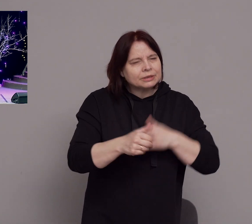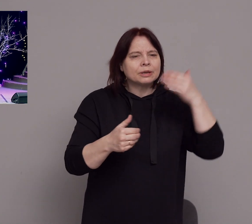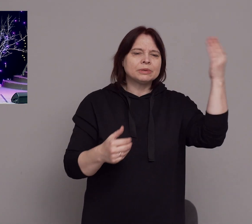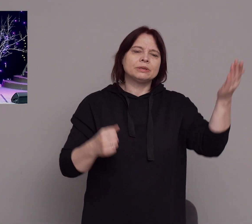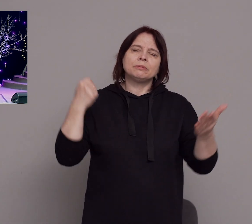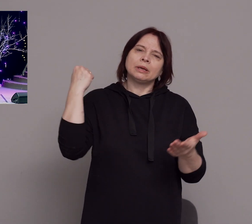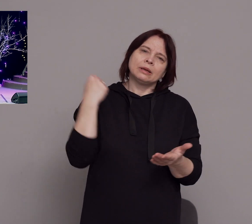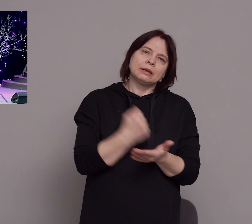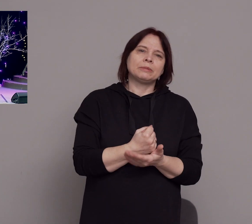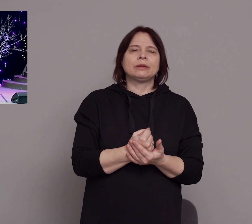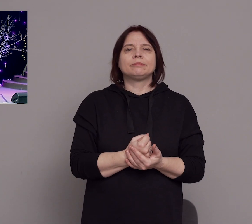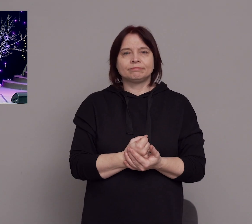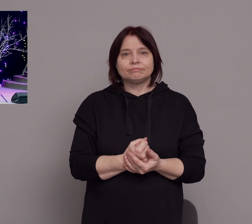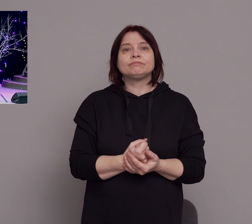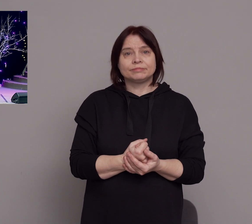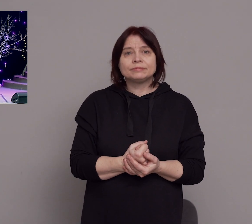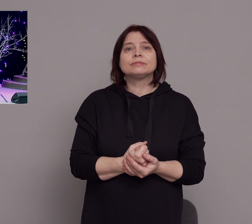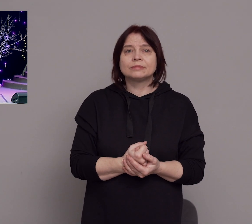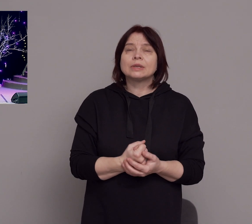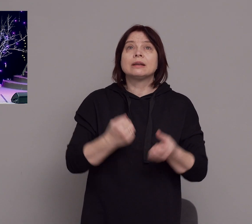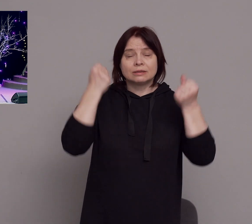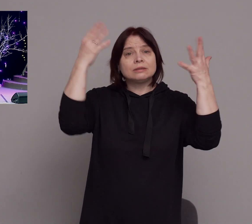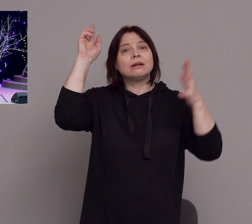Аминь. Давайте воздадим славу Богу.